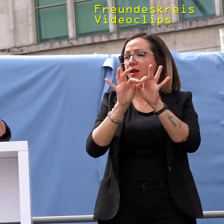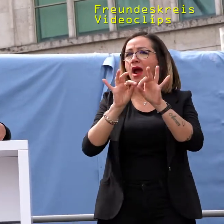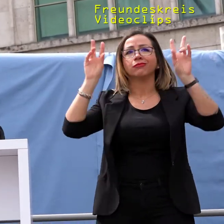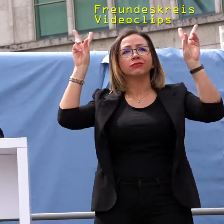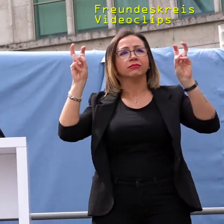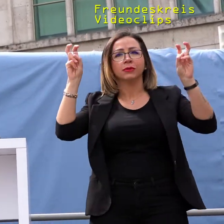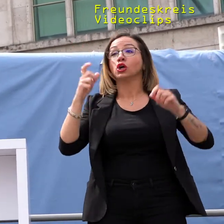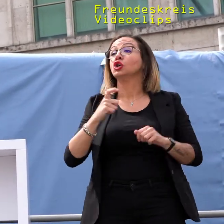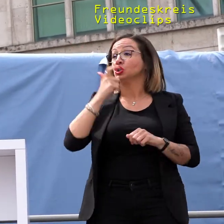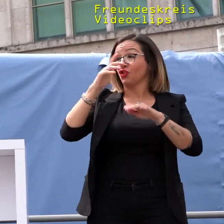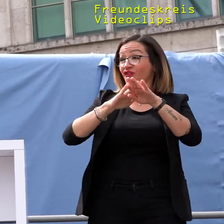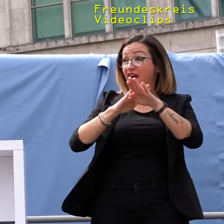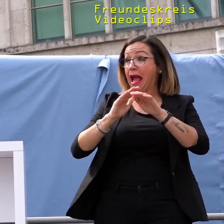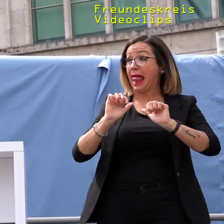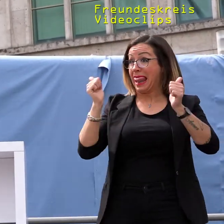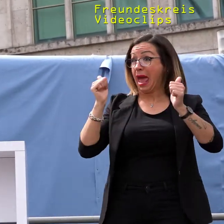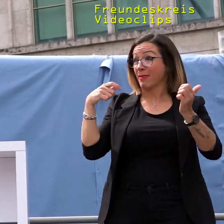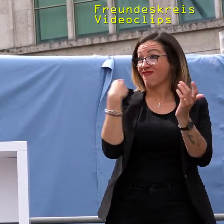Rätselhaft, aber ja.